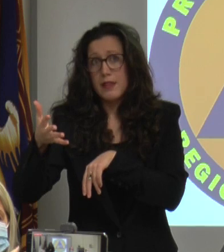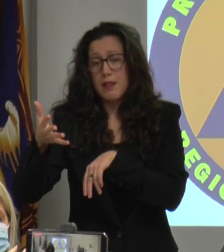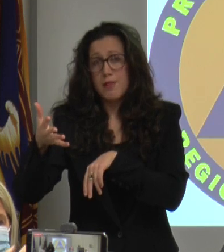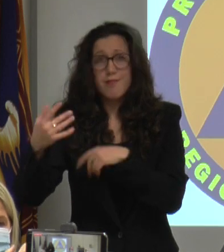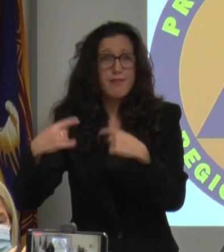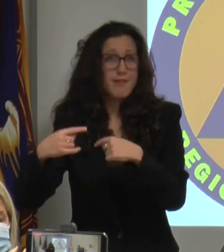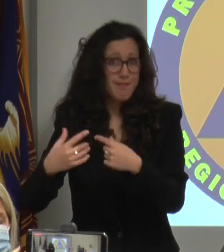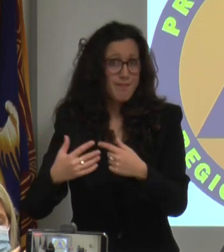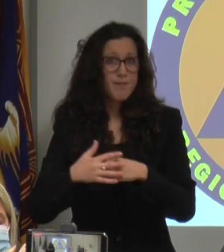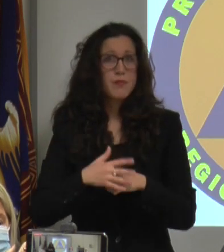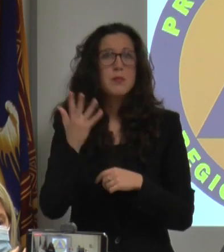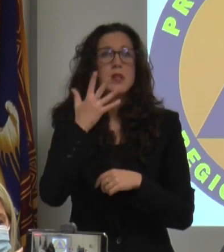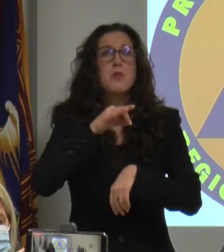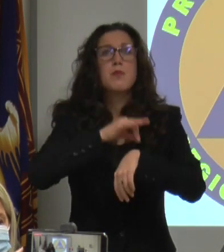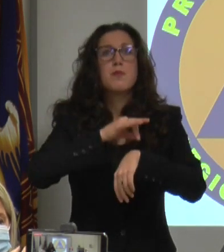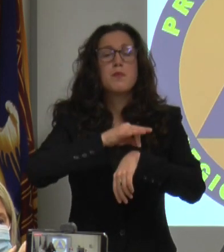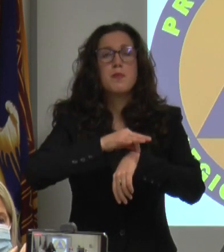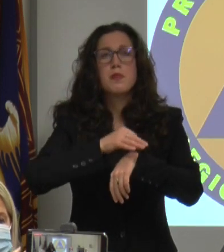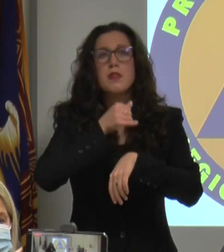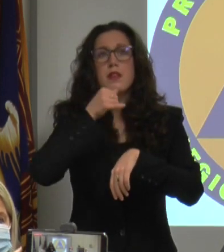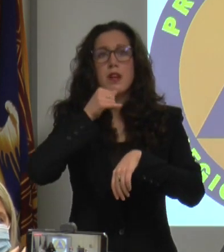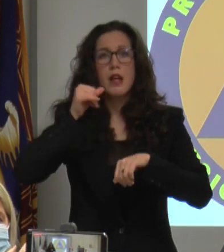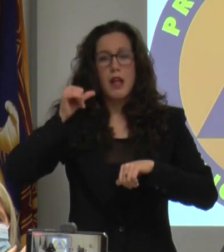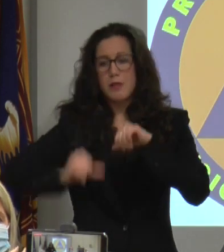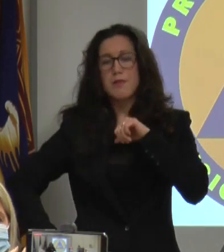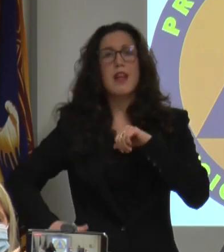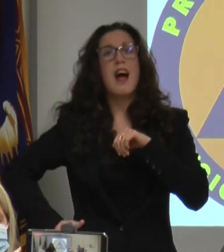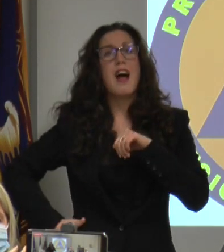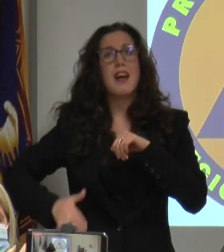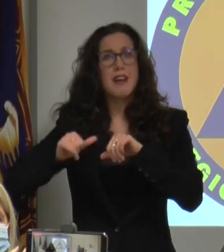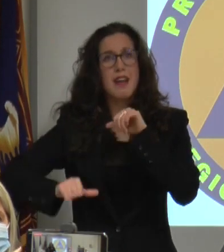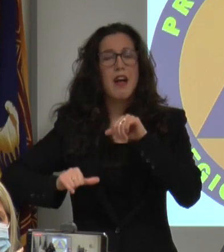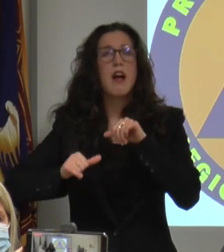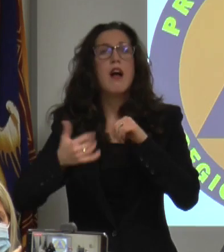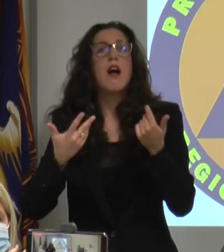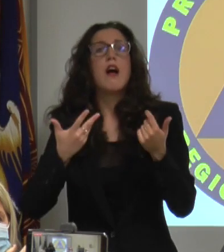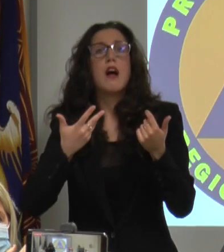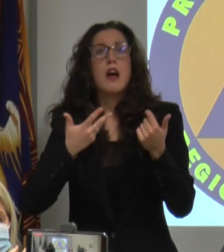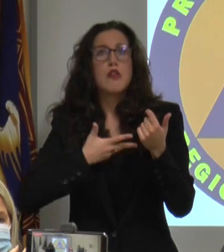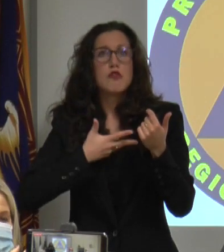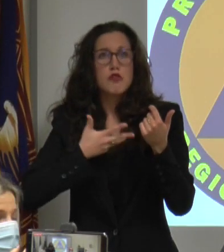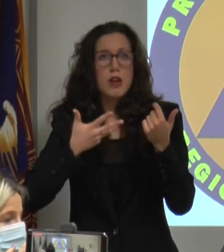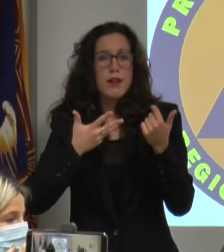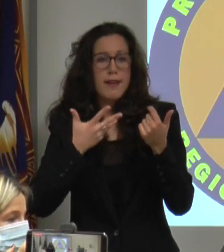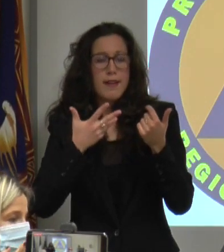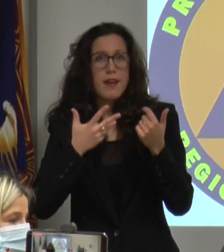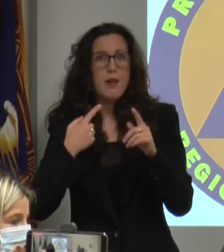sottoposti la protesi dell'anca e si sono rivelati positivi ce li abbiamo tra i positivi asintomatici